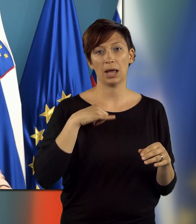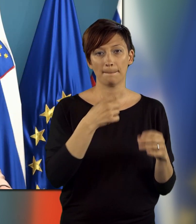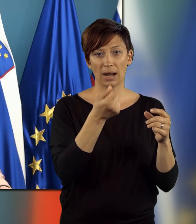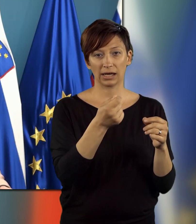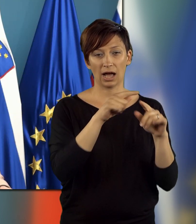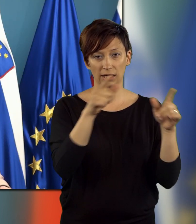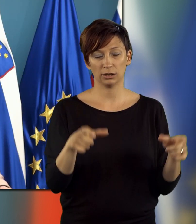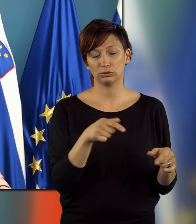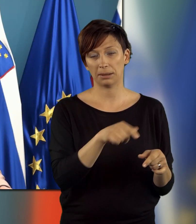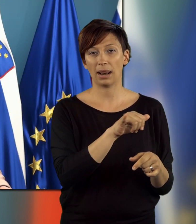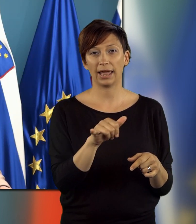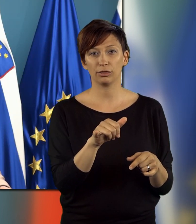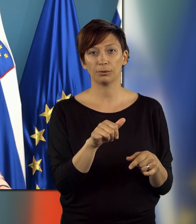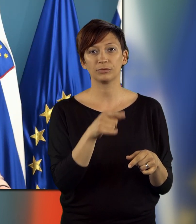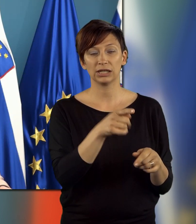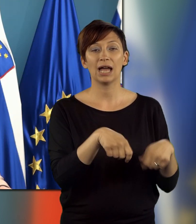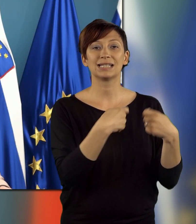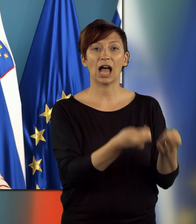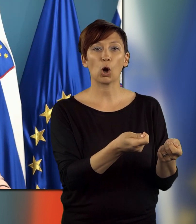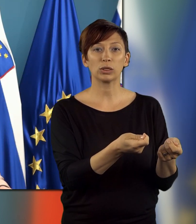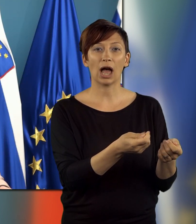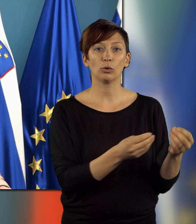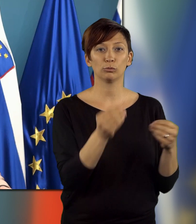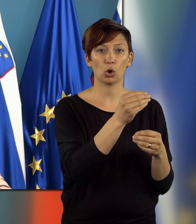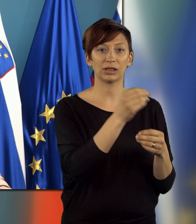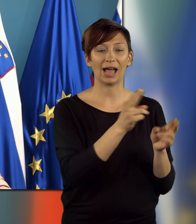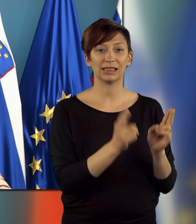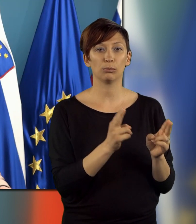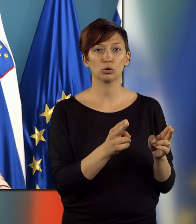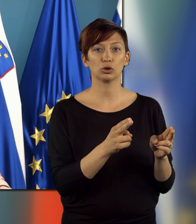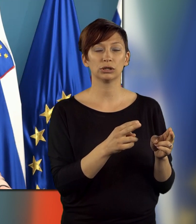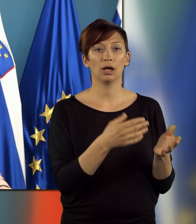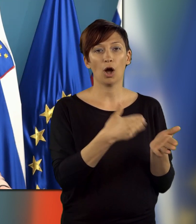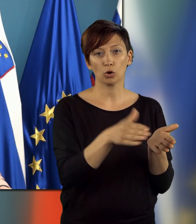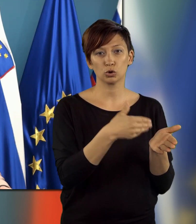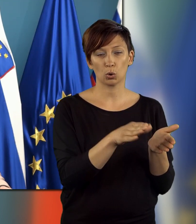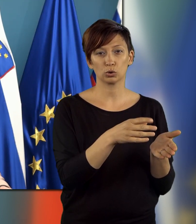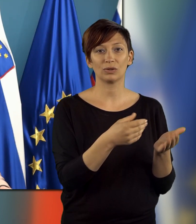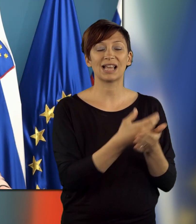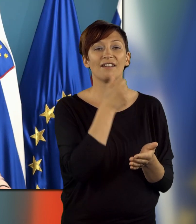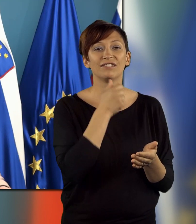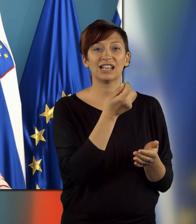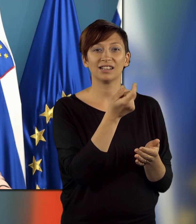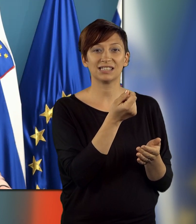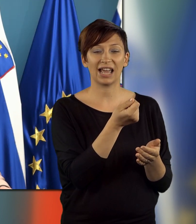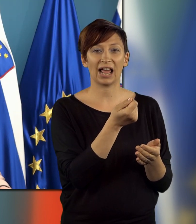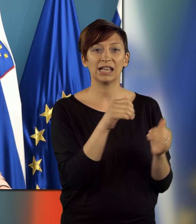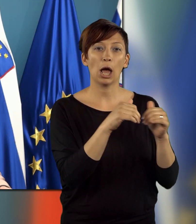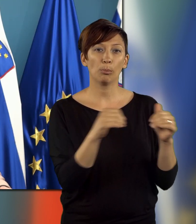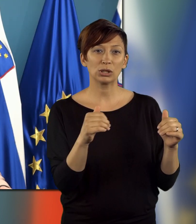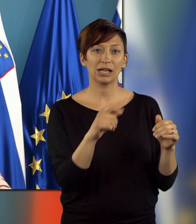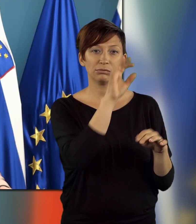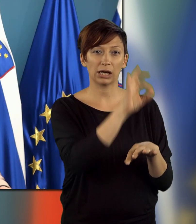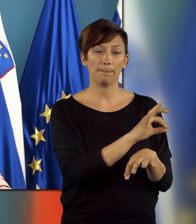letu, kjer zagotavljamo dodatne možnosti odhodkov za financiranje